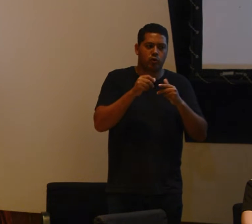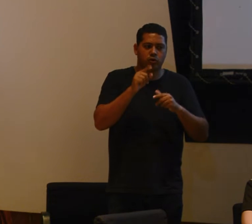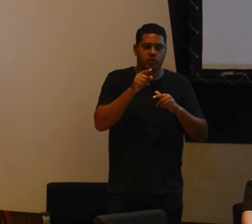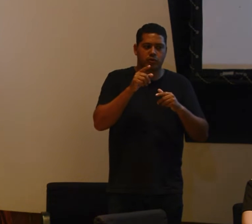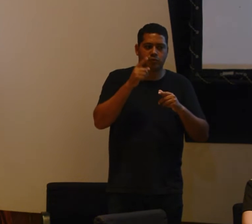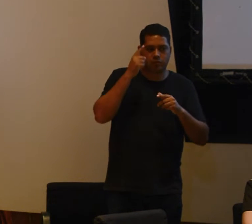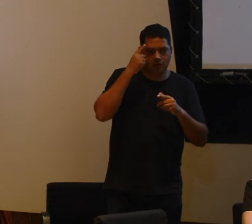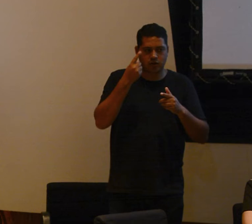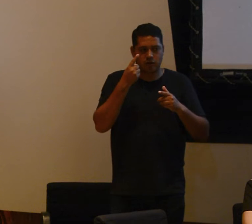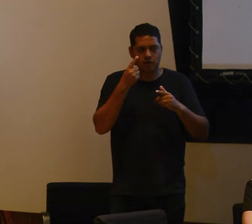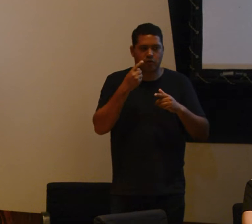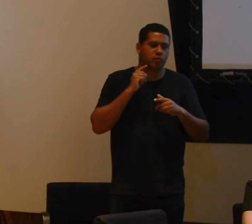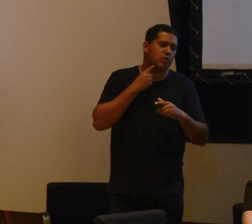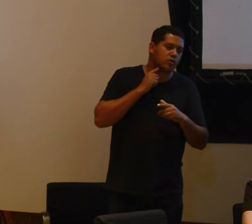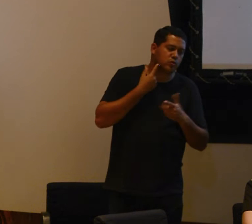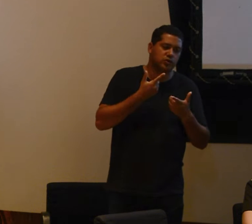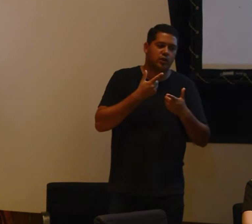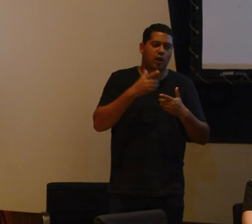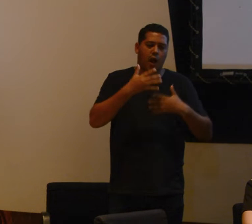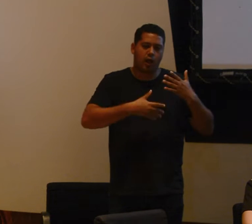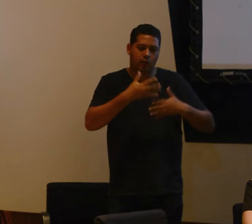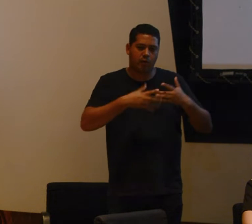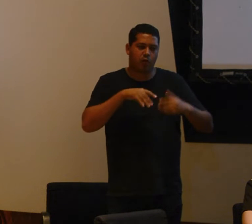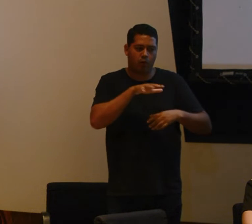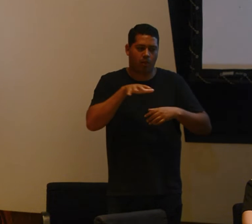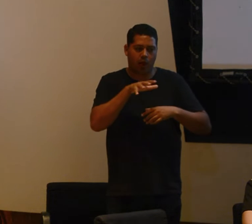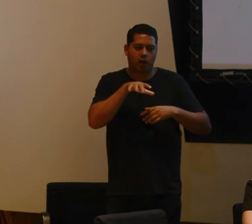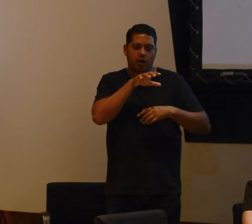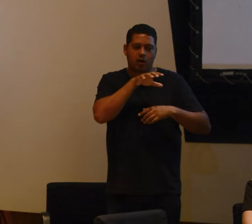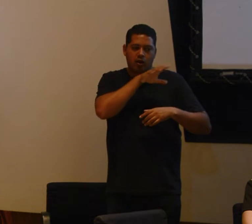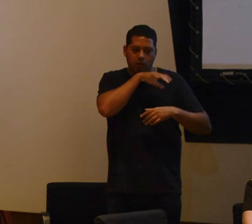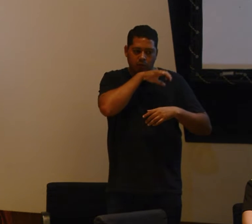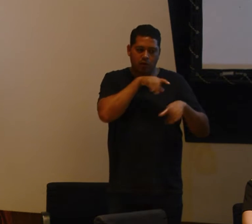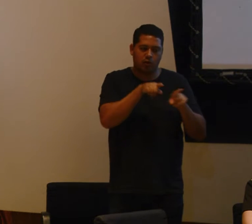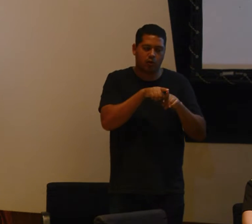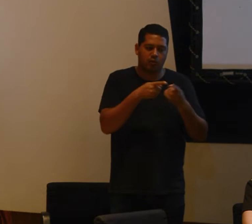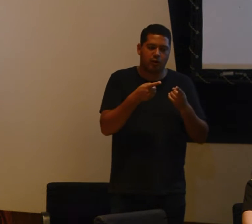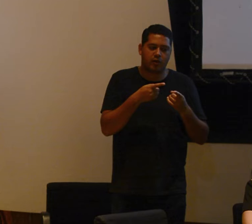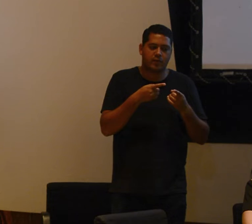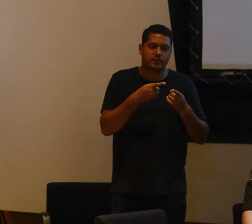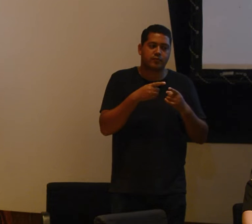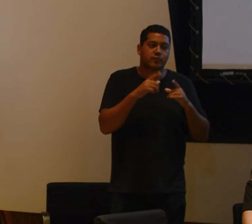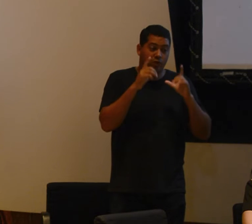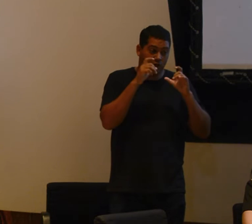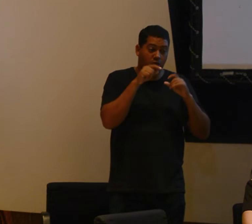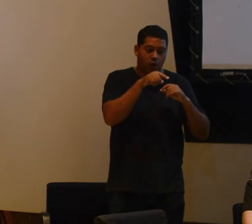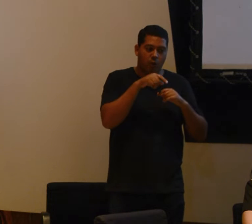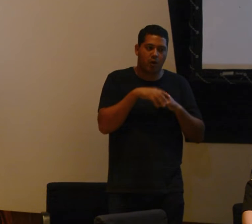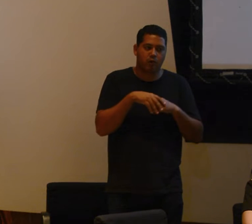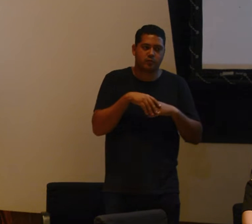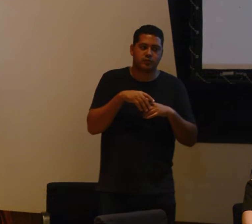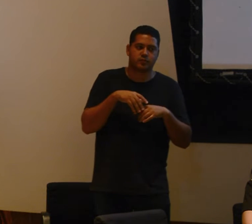pensando na poluição, interferiram com esses fatores ambientais associados aos fatores genéticos, e também a questão que aumentou